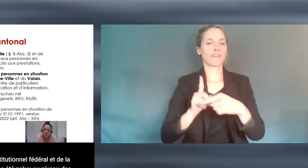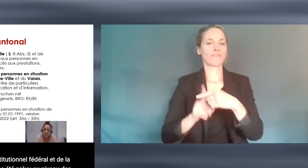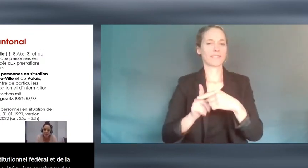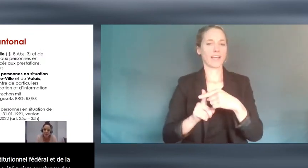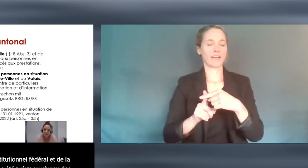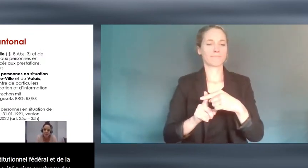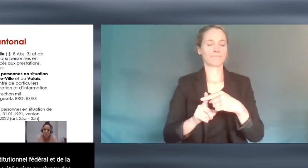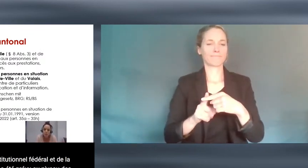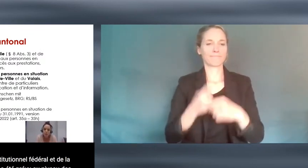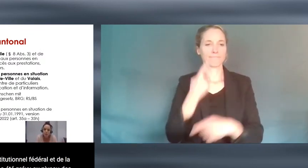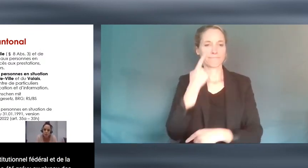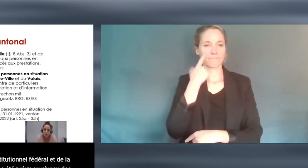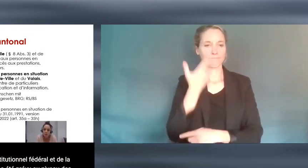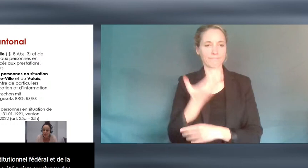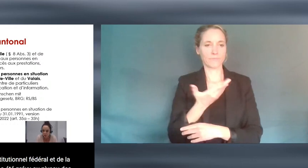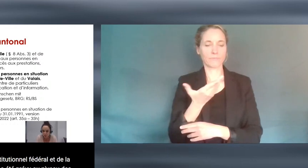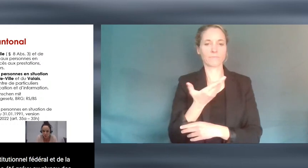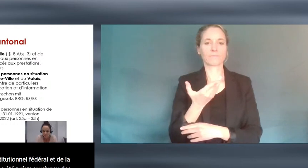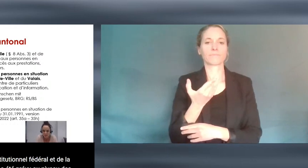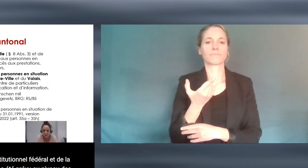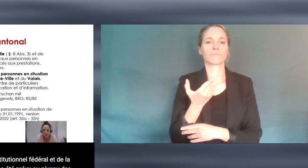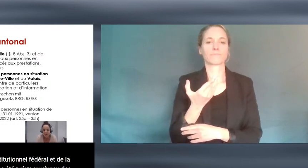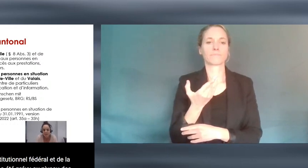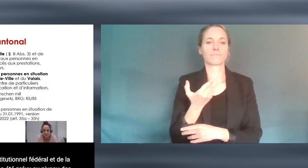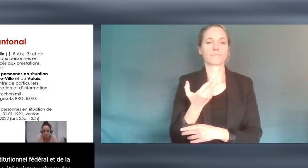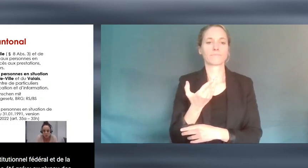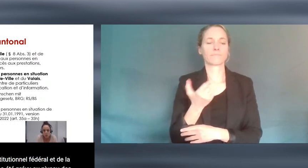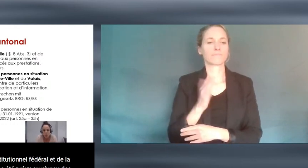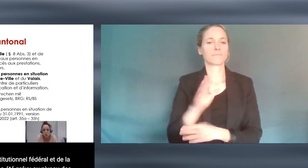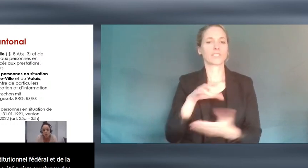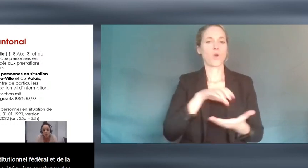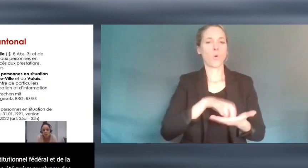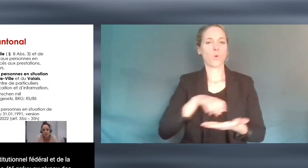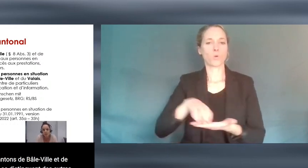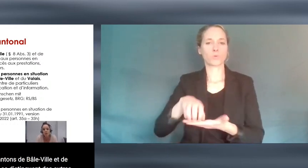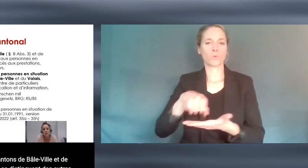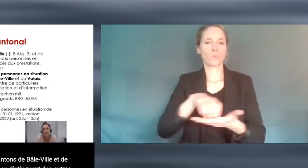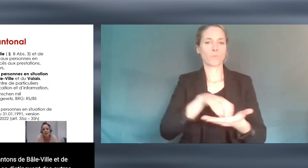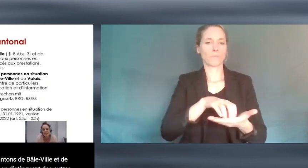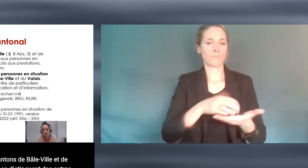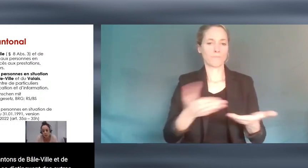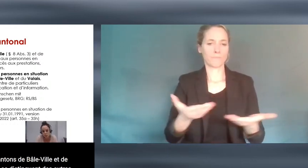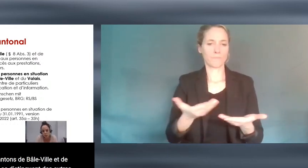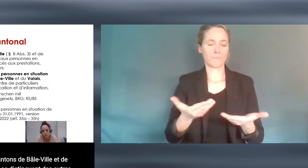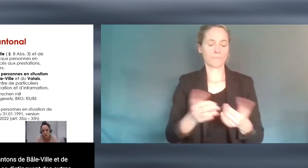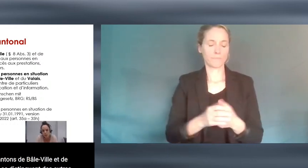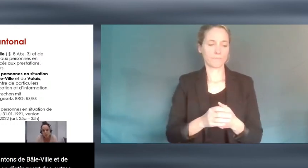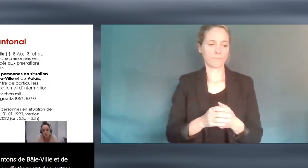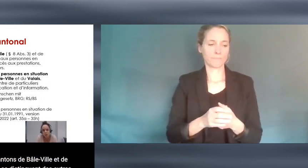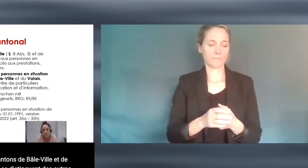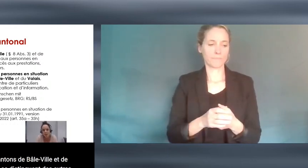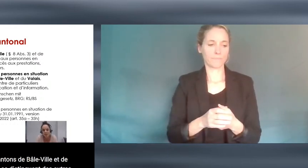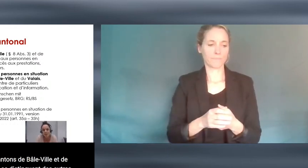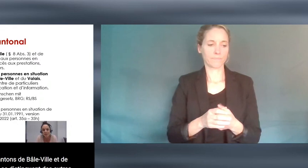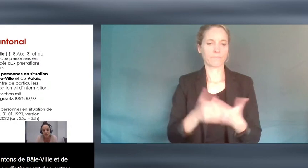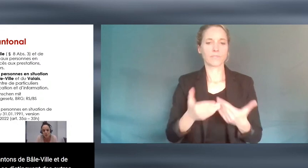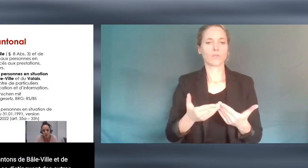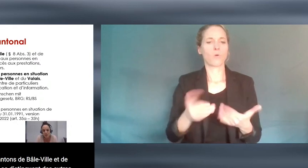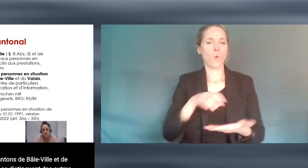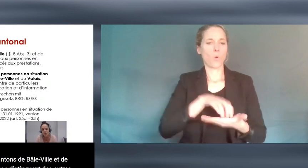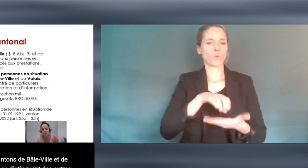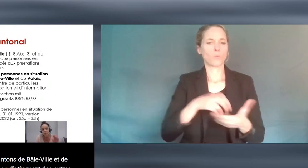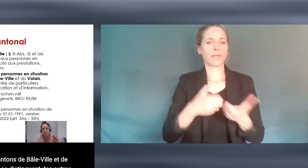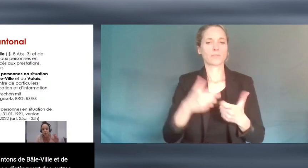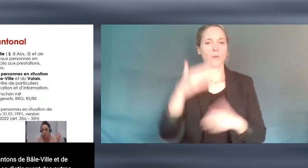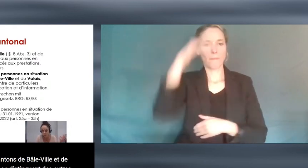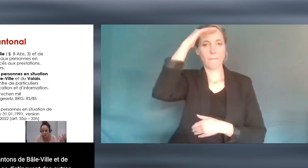rapidement ce qui a été prévu au niveau des cantons. Et à ce jour, on peut dire qu'il y a surtout les cantons de Bâle-Ville et de